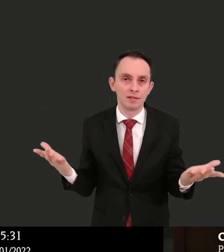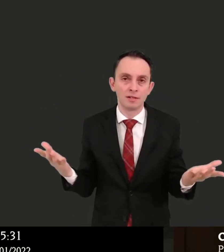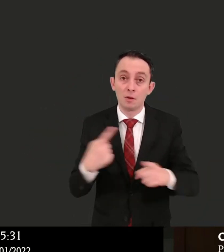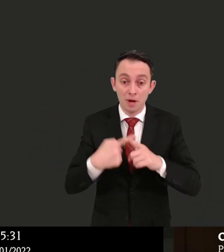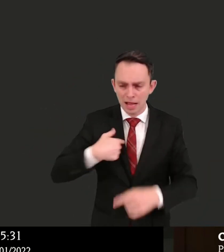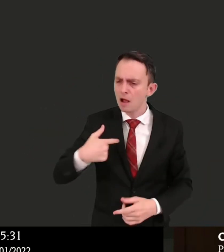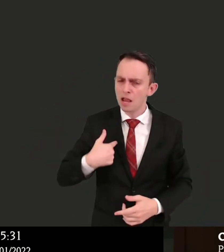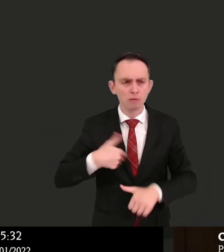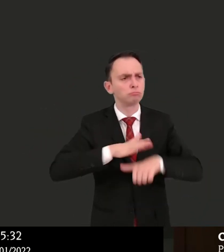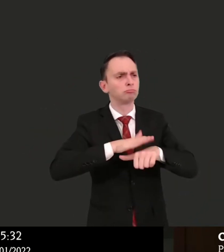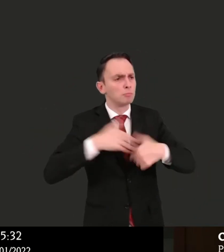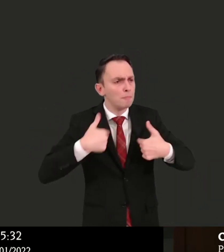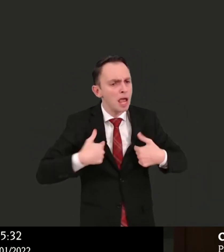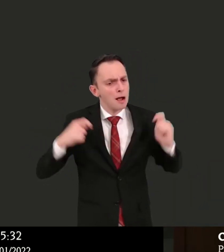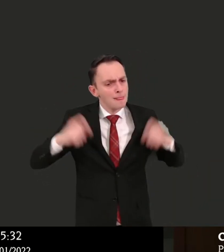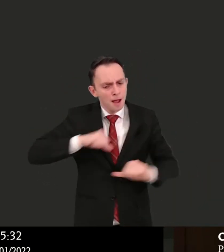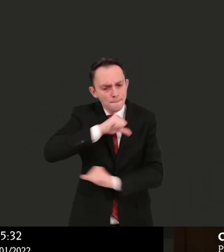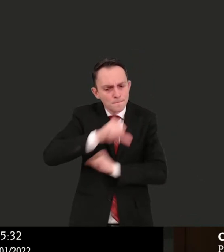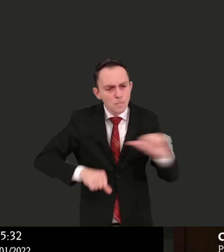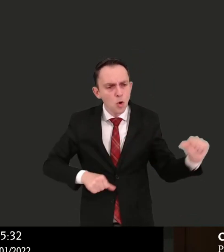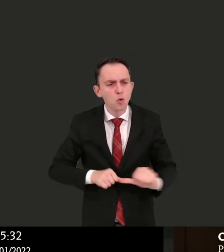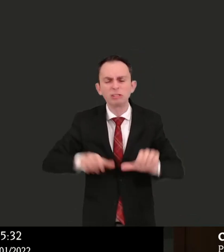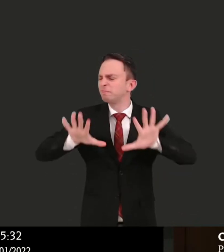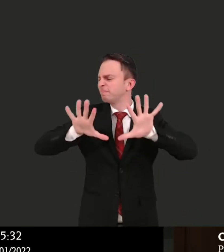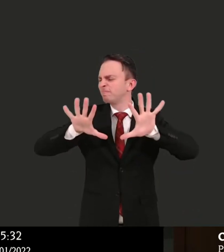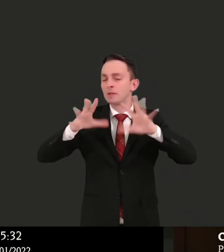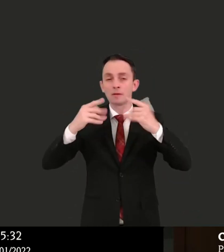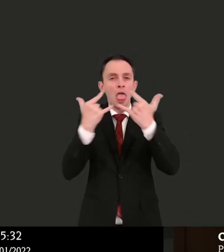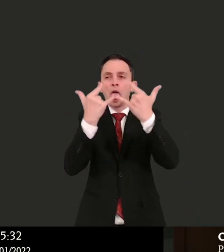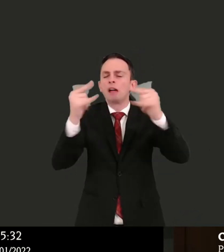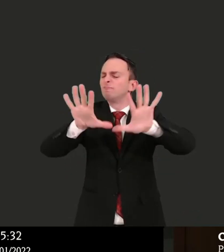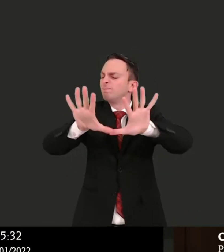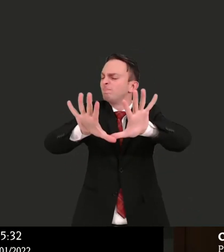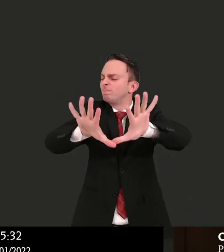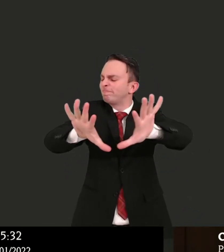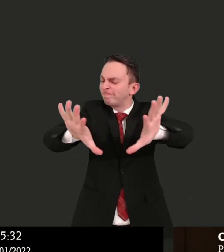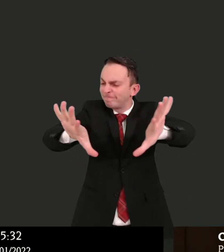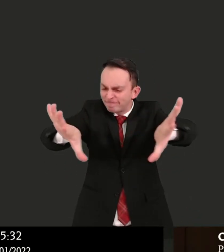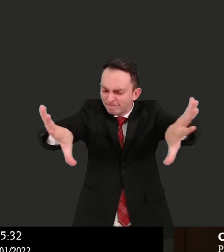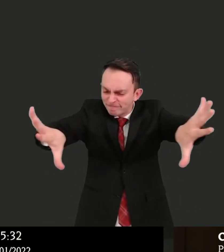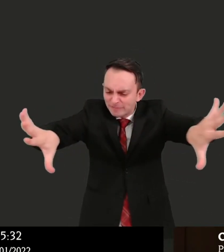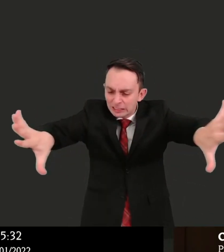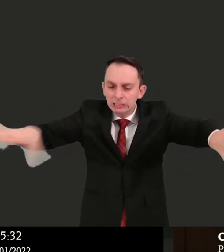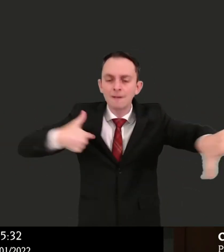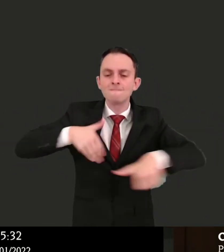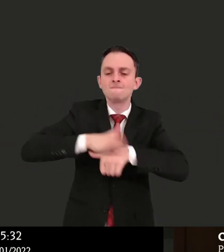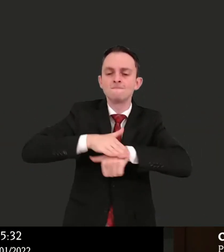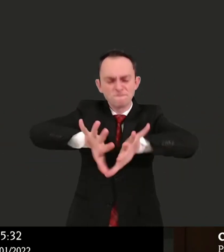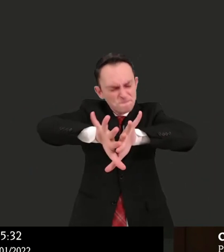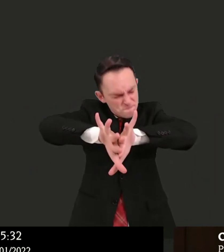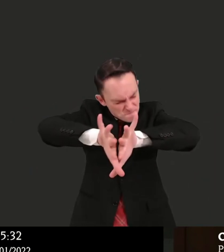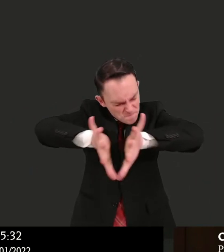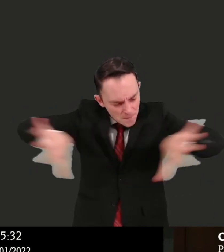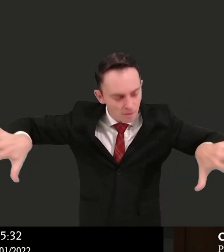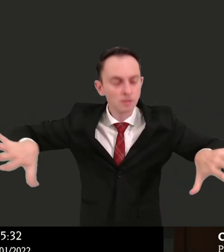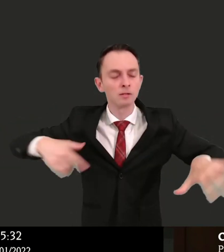fazer-se santo pelas suas obras. Ninguém poderia alcançar essa posição em Cristo se Cristo não